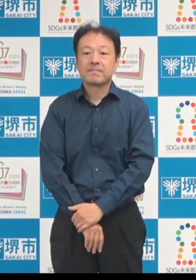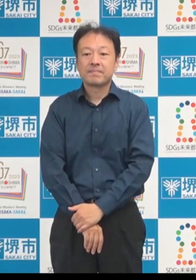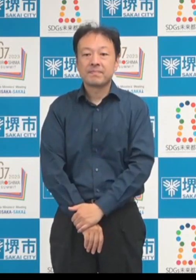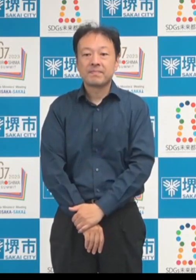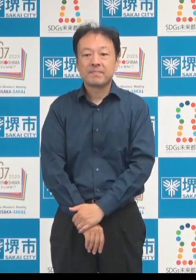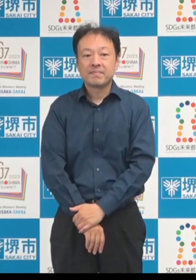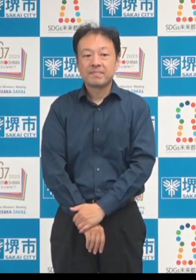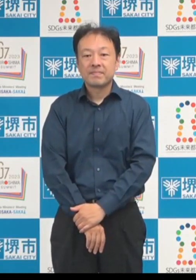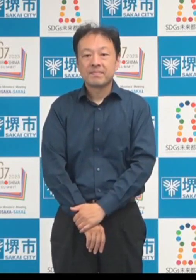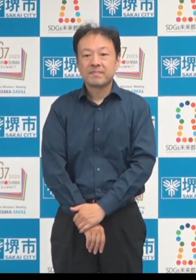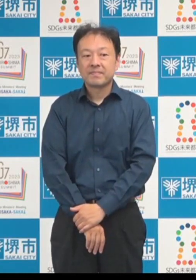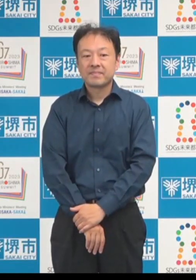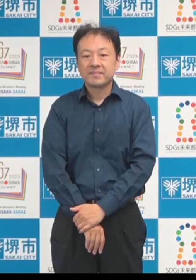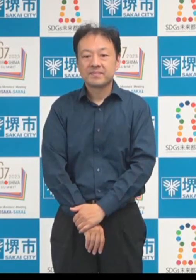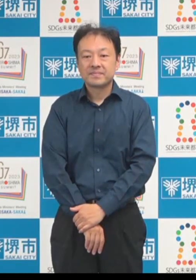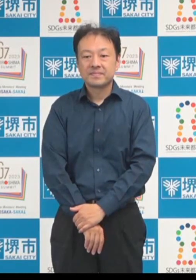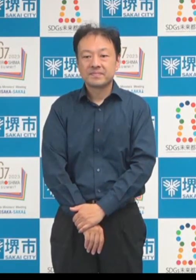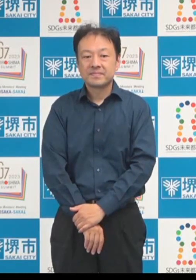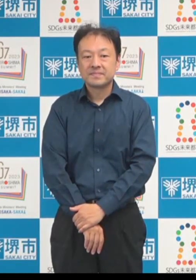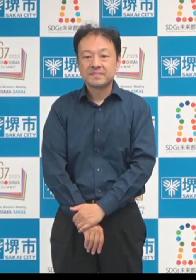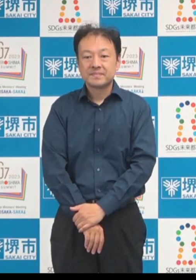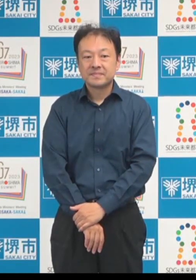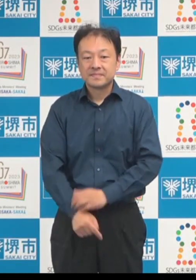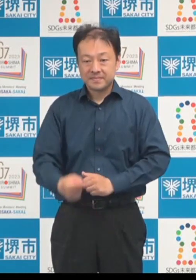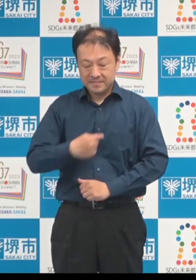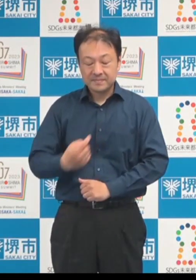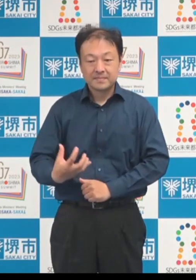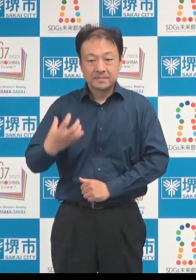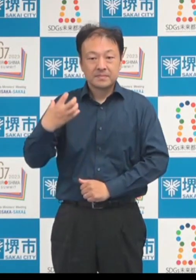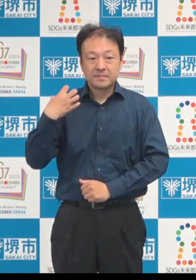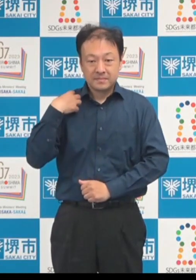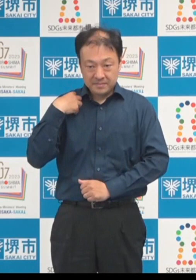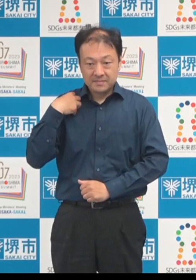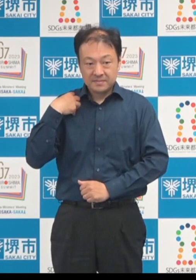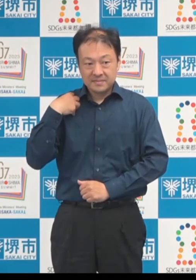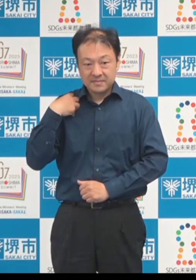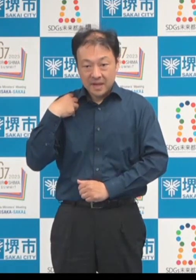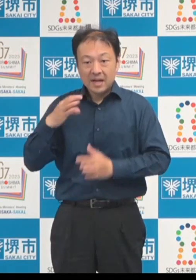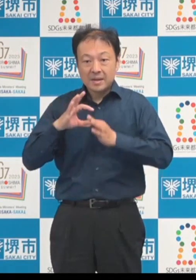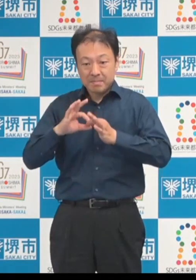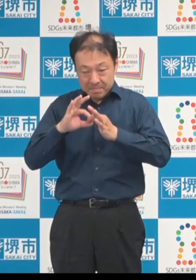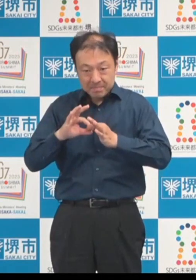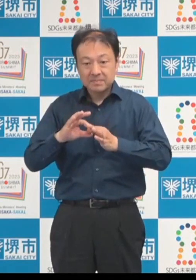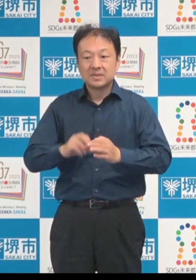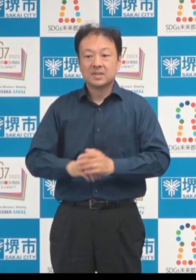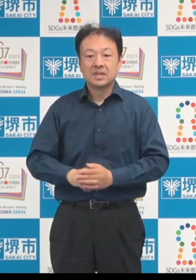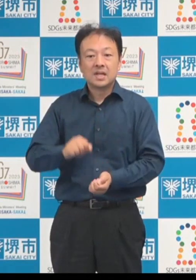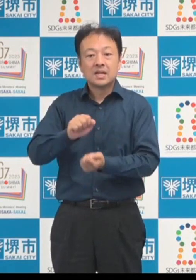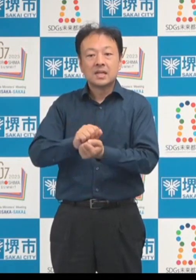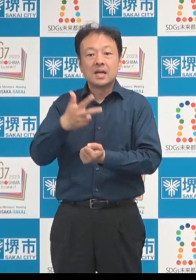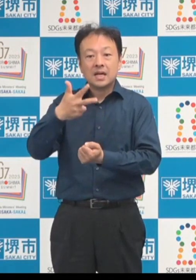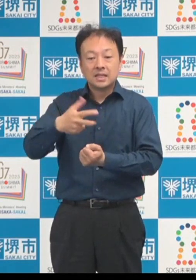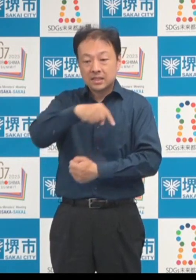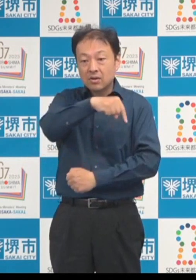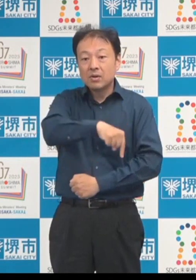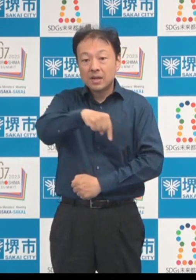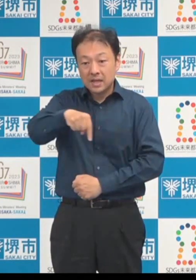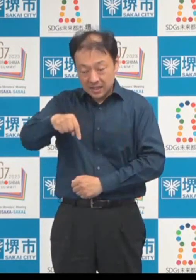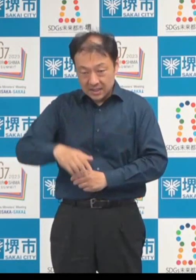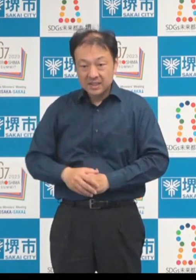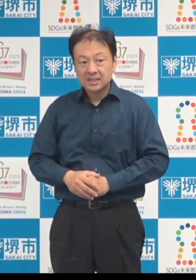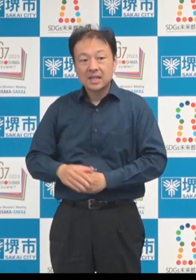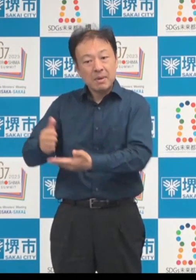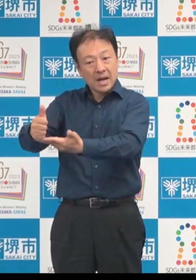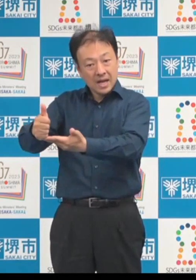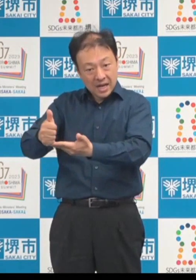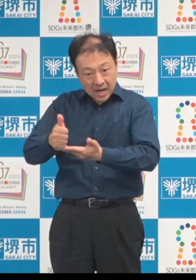い、手こ入れというか私自身が責任を持って関わって今特に堺市内の 歓